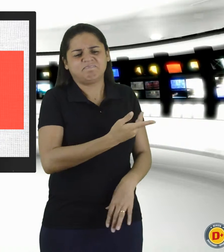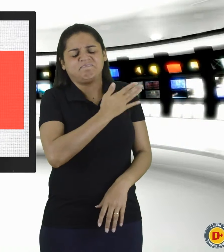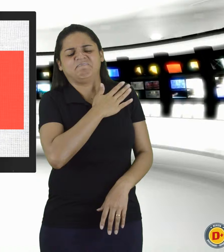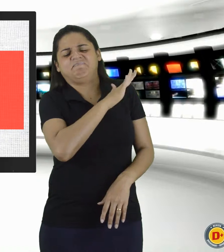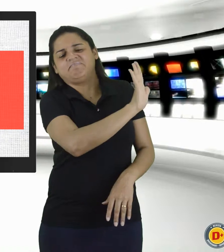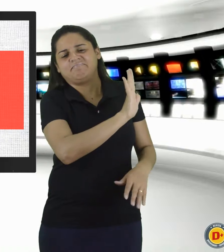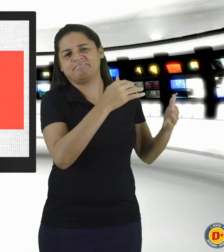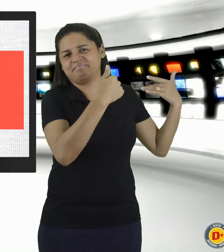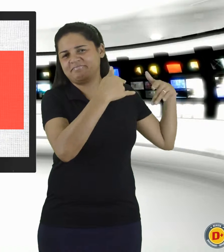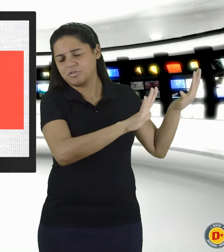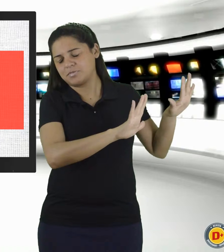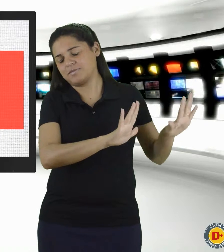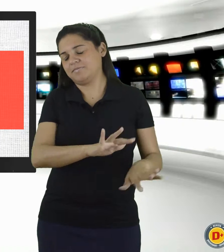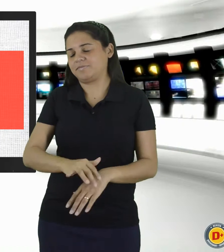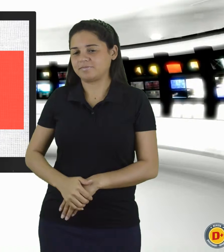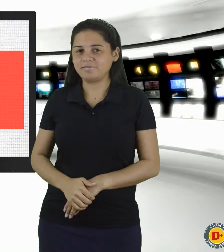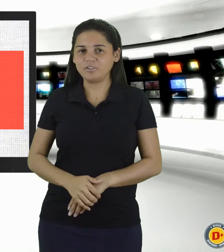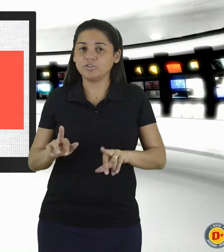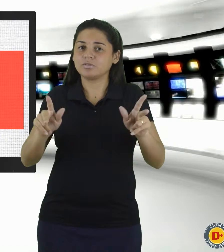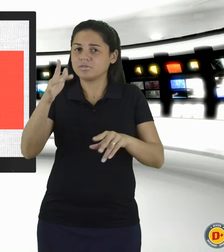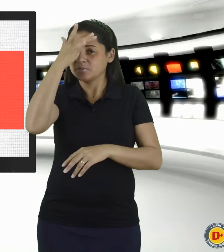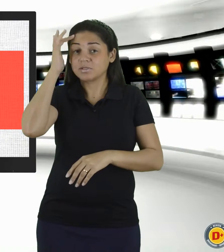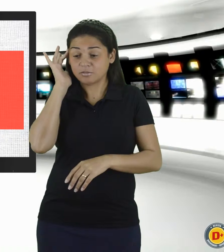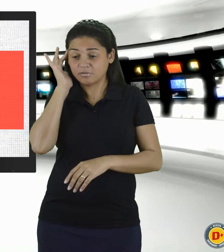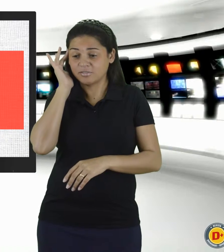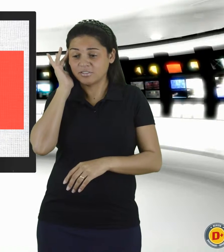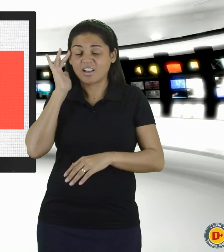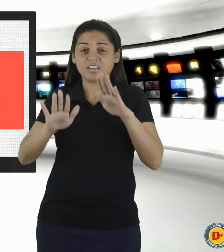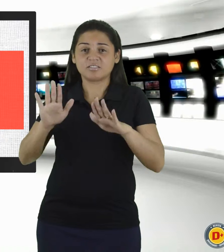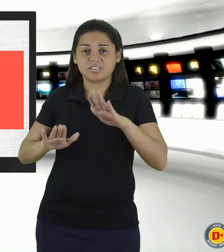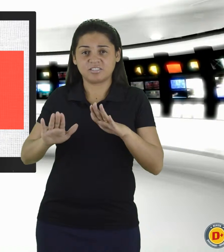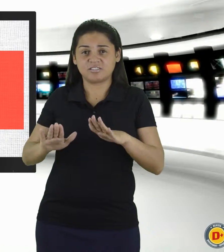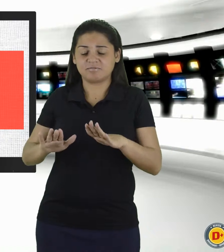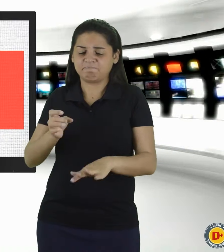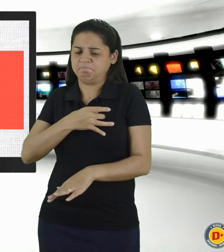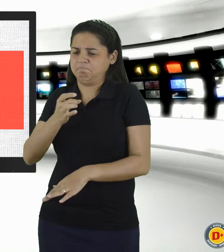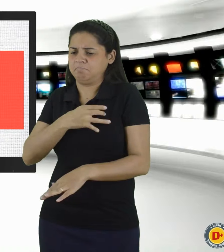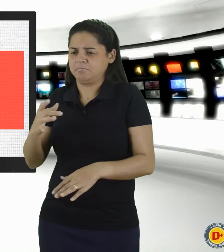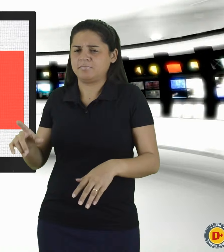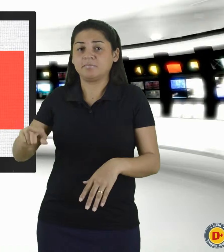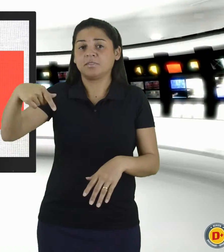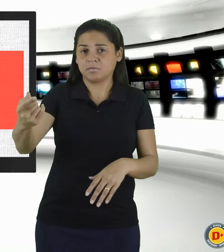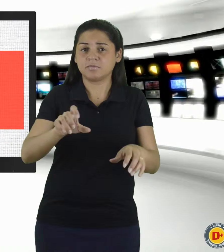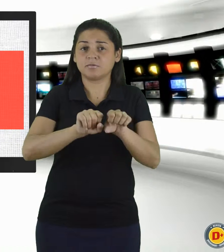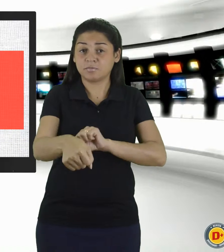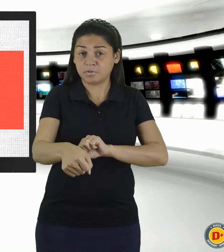bullying. Agora poderá ajudar pessoas que, como ele, sentiram na pele os problemas de ter uma deficiência. Parabéns ao rapaz!